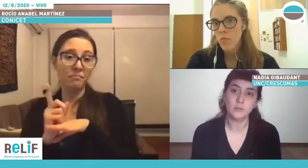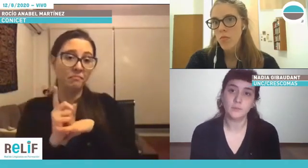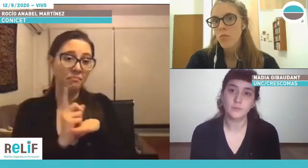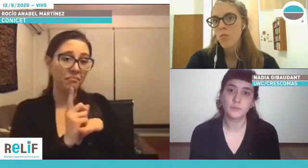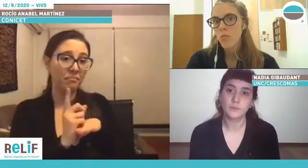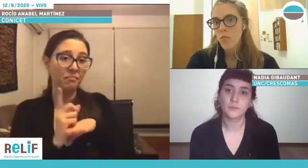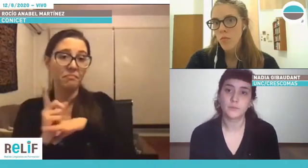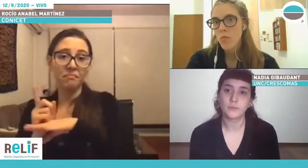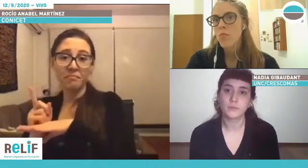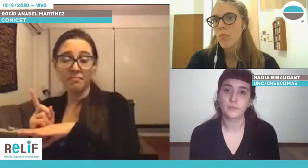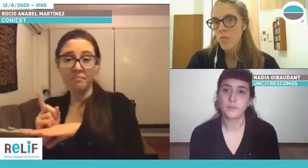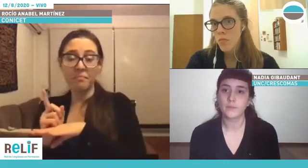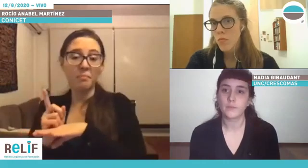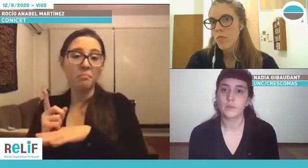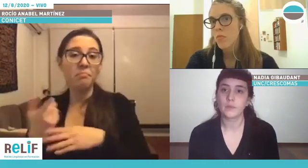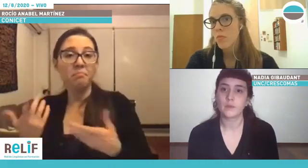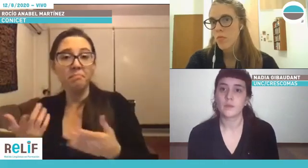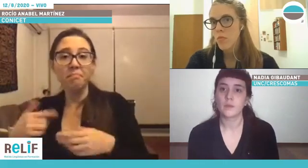perro,